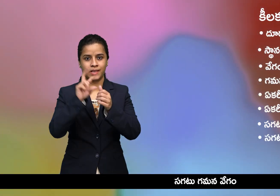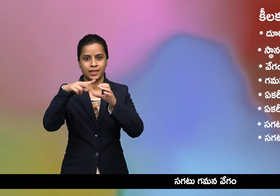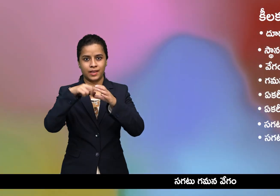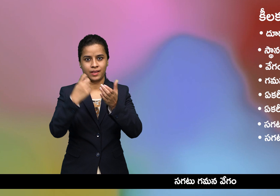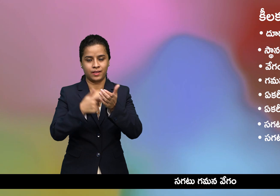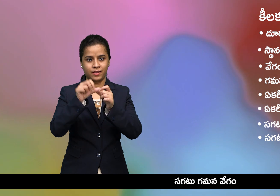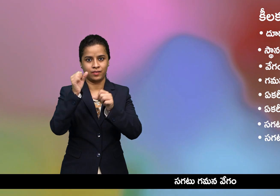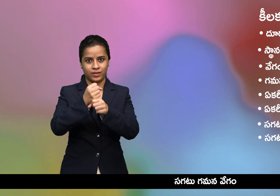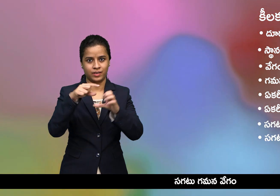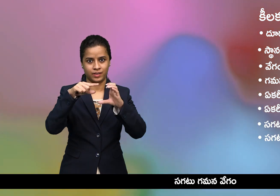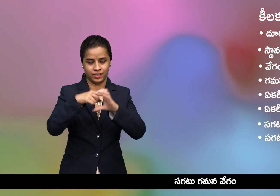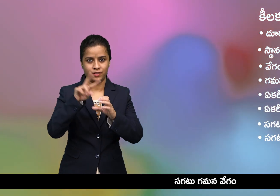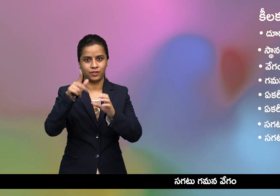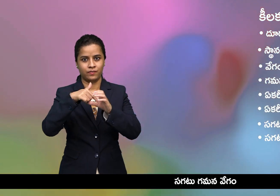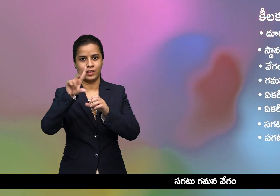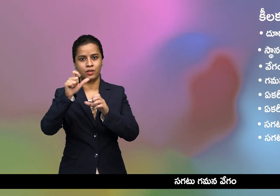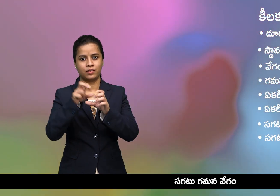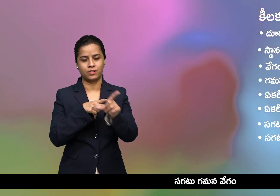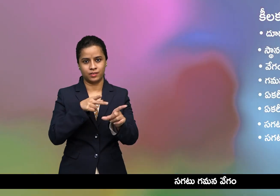సగటు గమన వేగం,